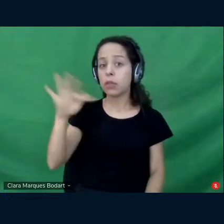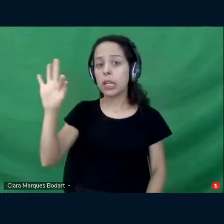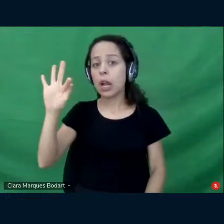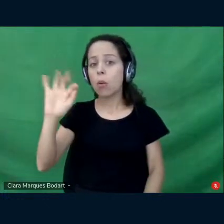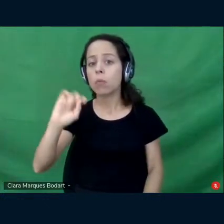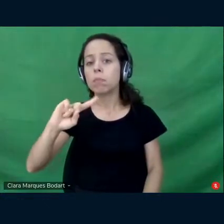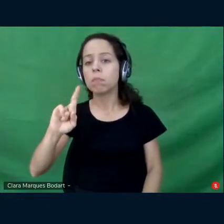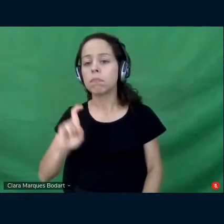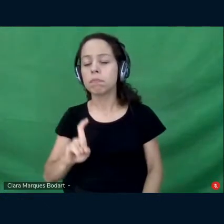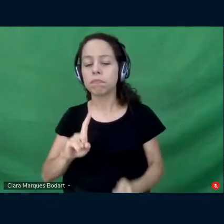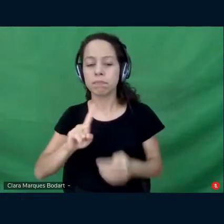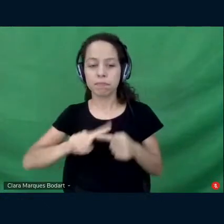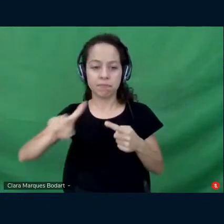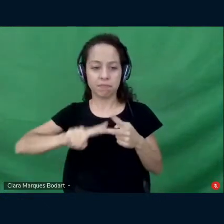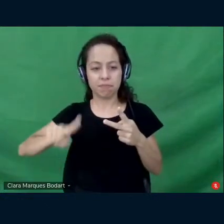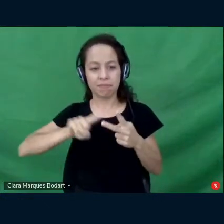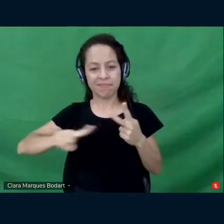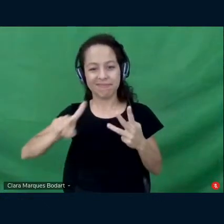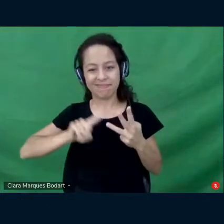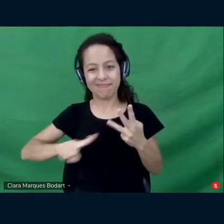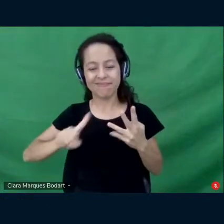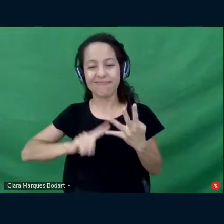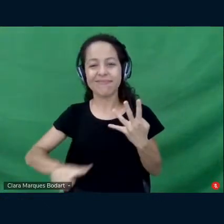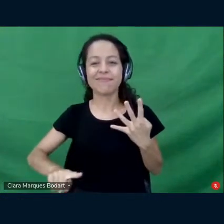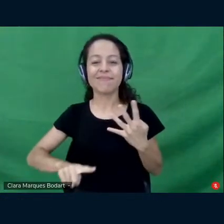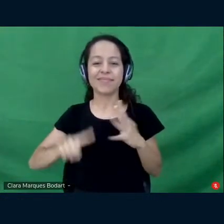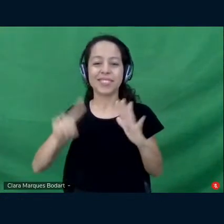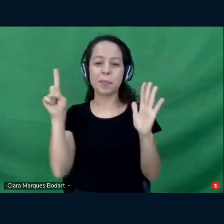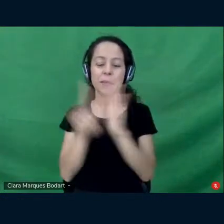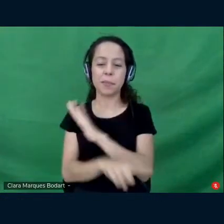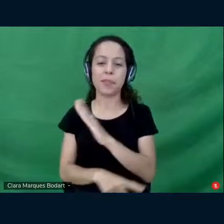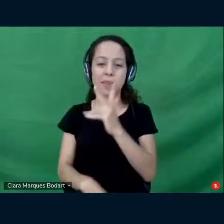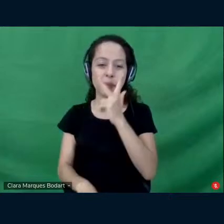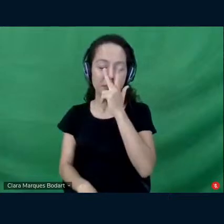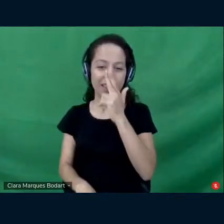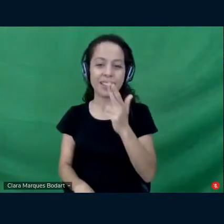Acho que essas quatro questões aqui dariam mais